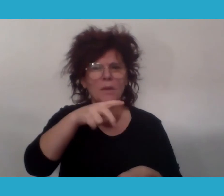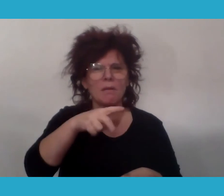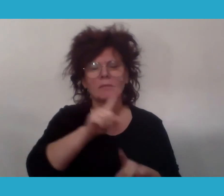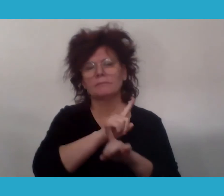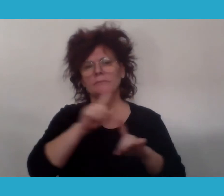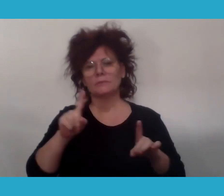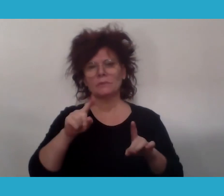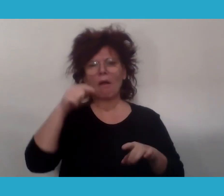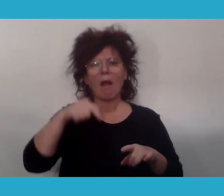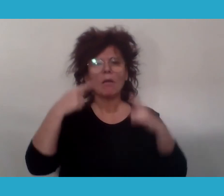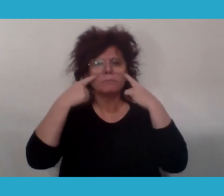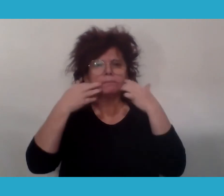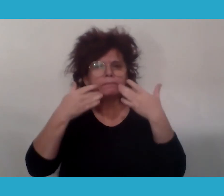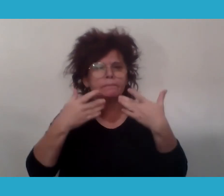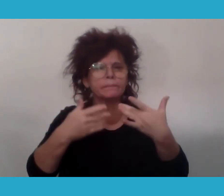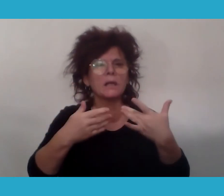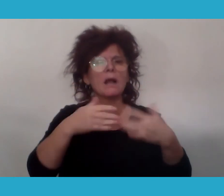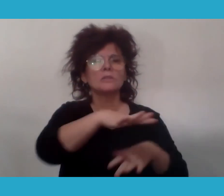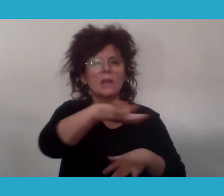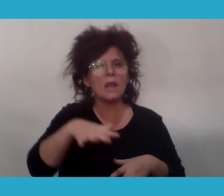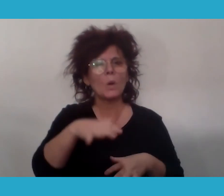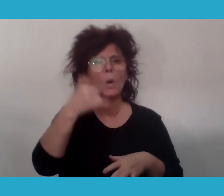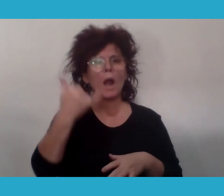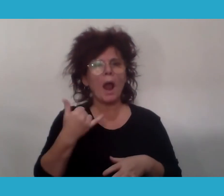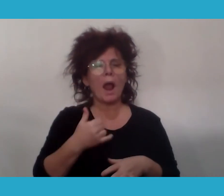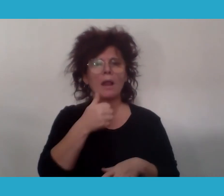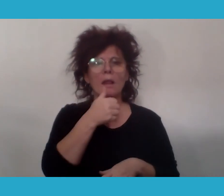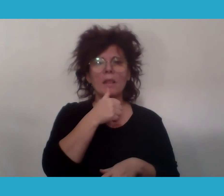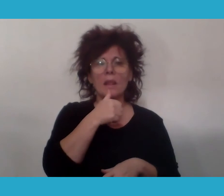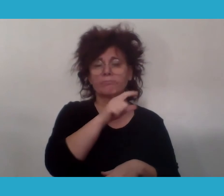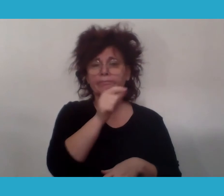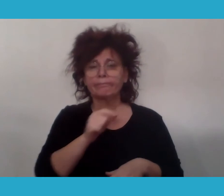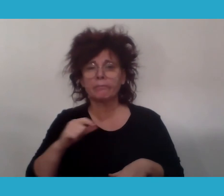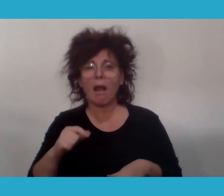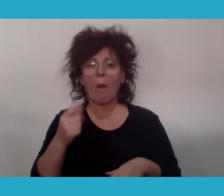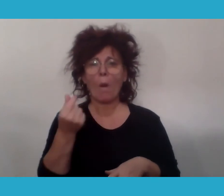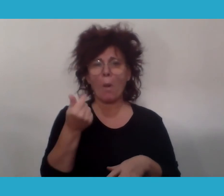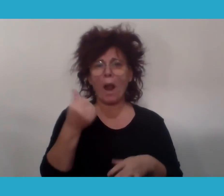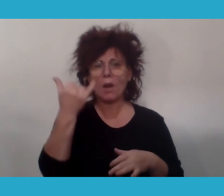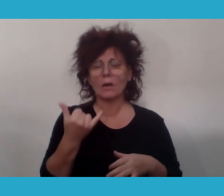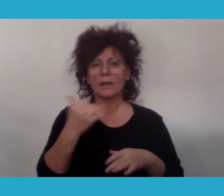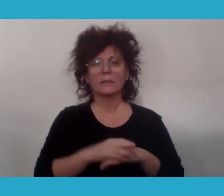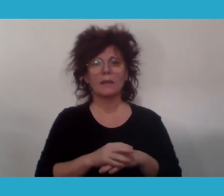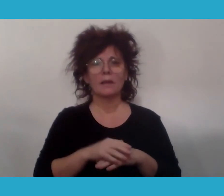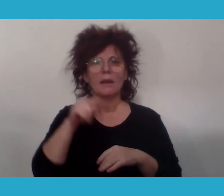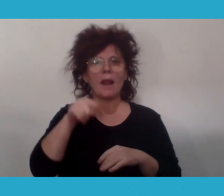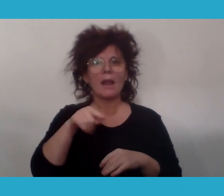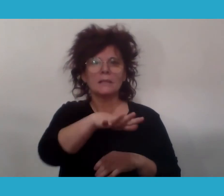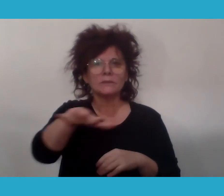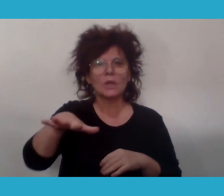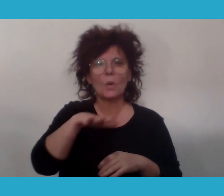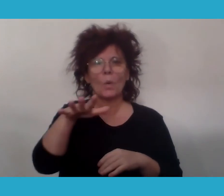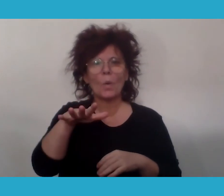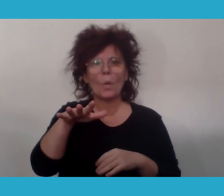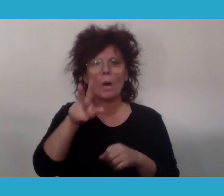el territorio diversas investigaciones del valle, de las cuencas hídricas y el valor arqueológico de la región, las cuales están amparados por la